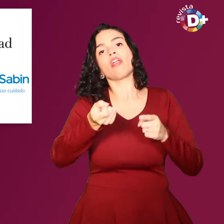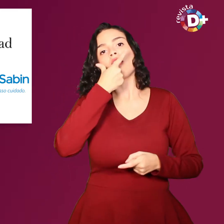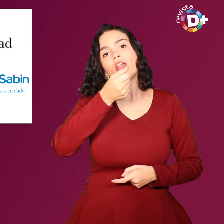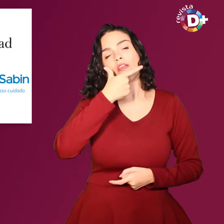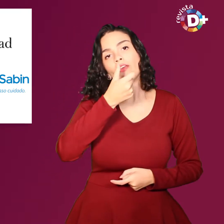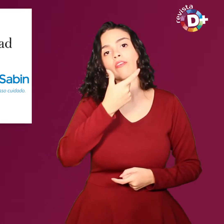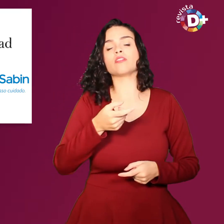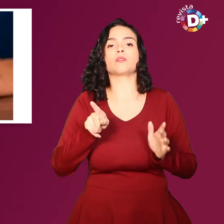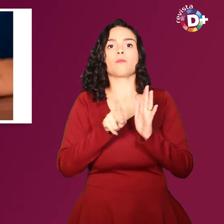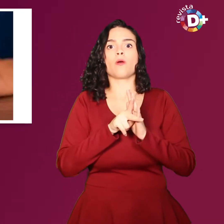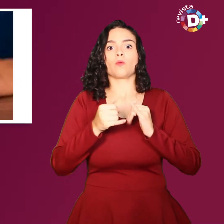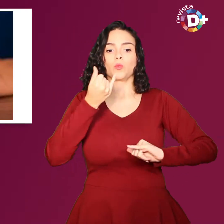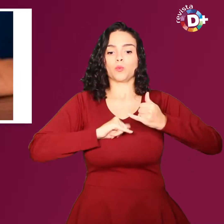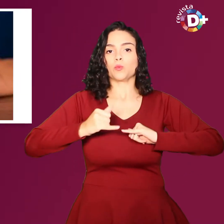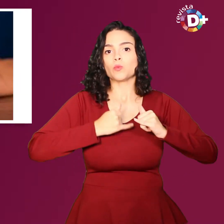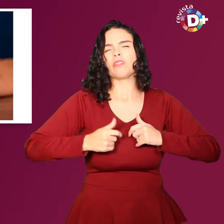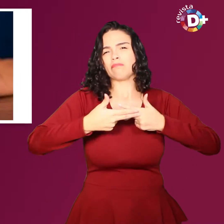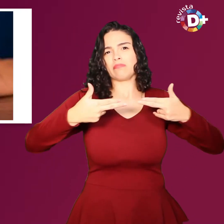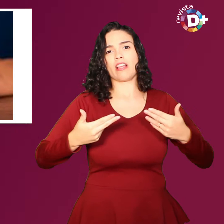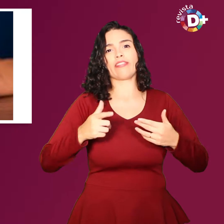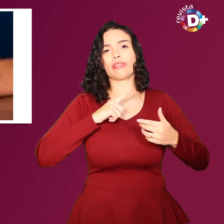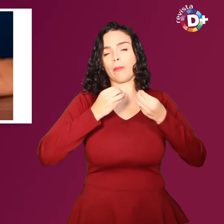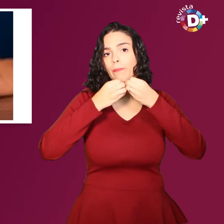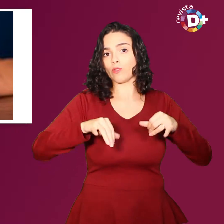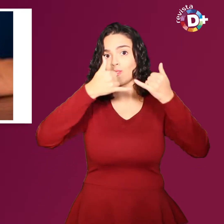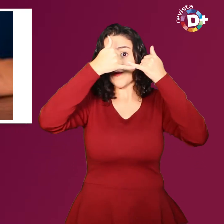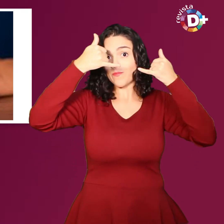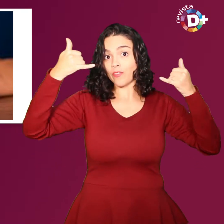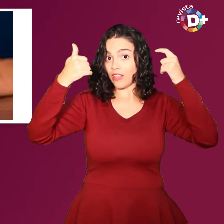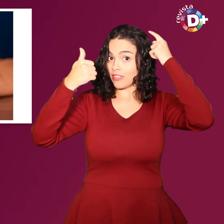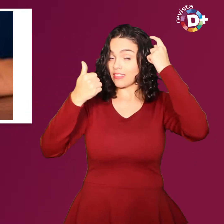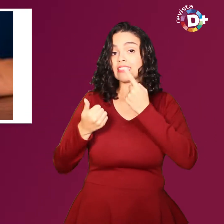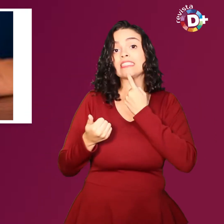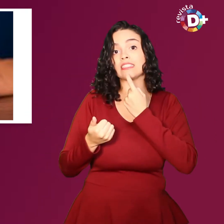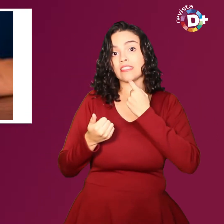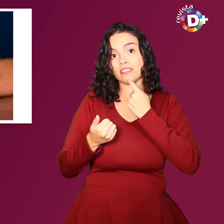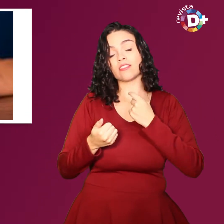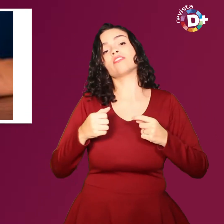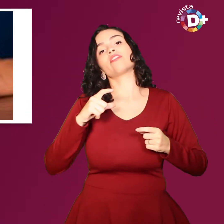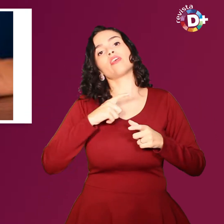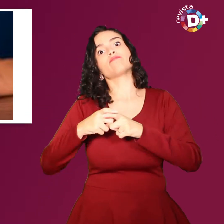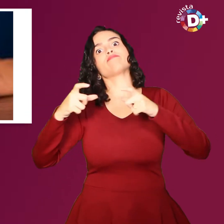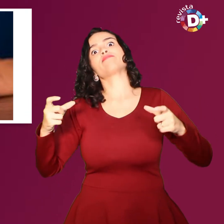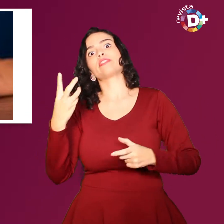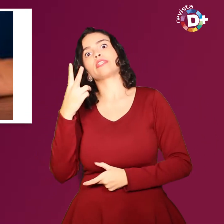que alteram a coagulação, como termogênicos e estimulantes, há uma incidência maior da doença em pessoas de